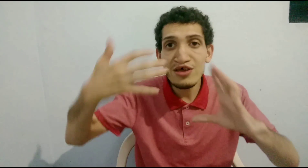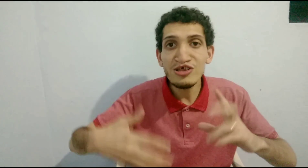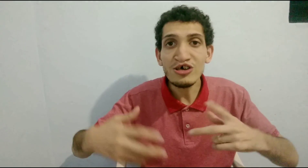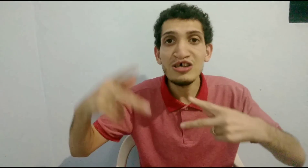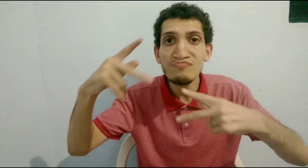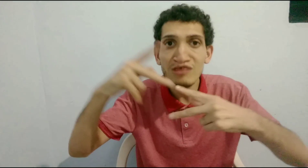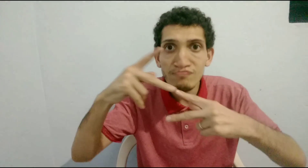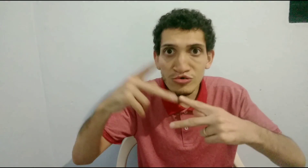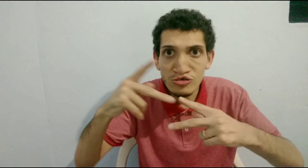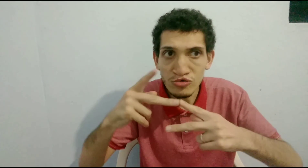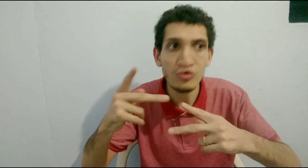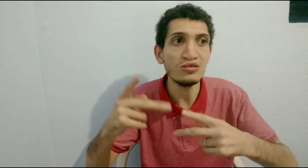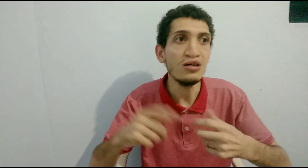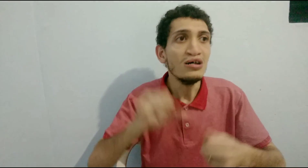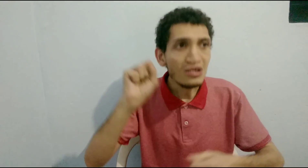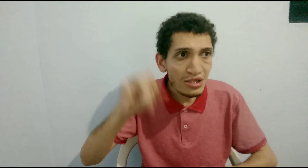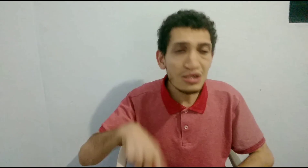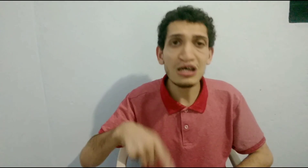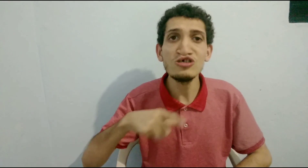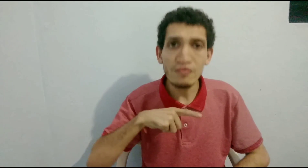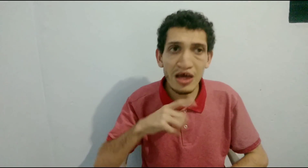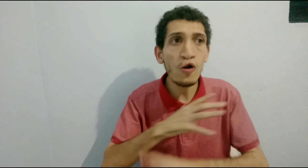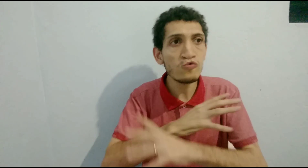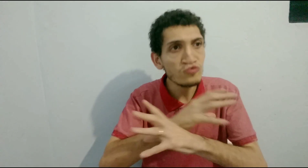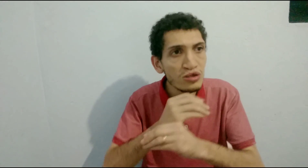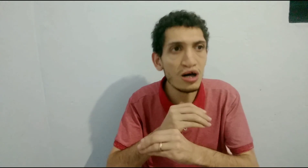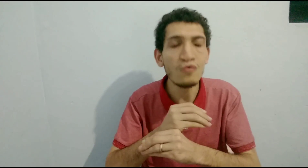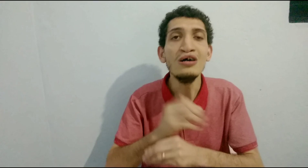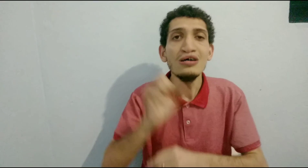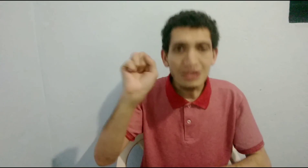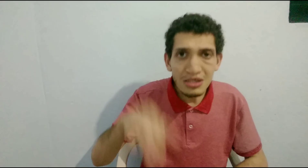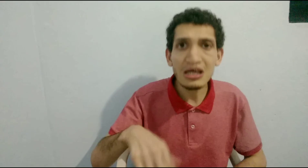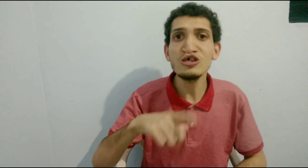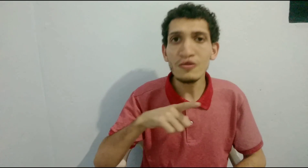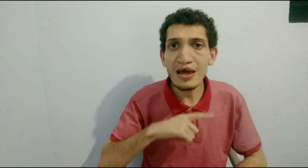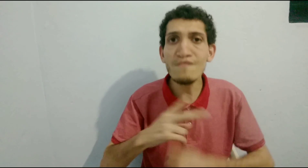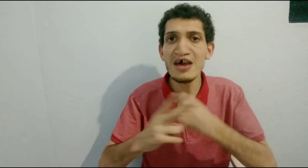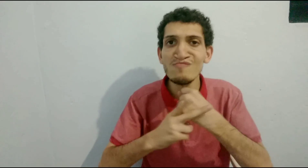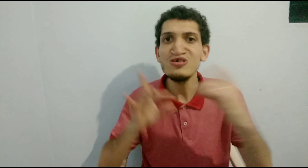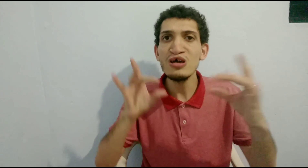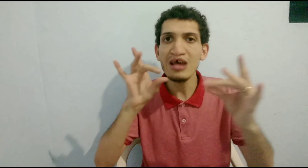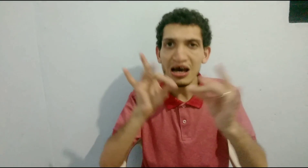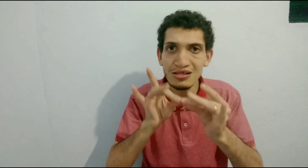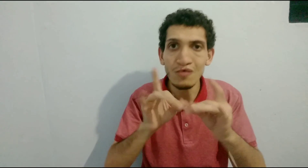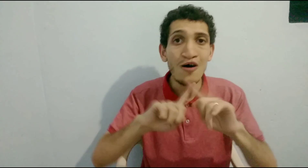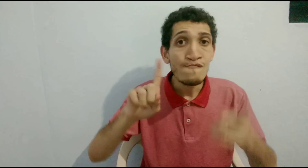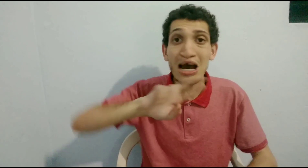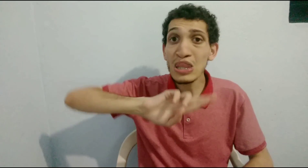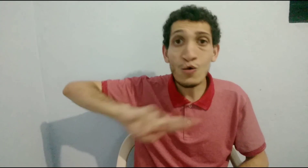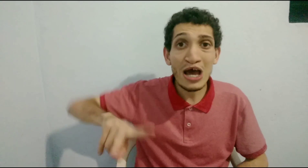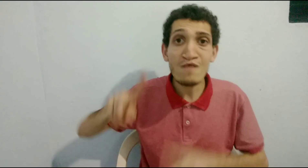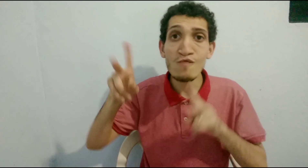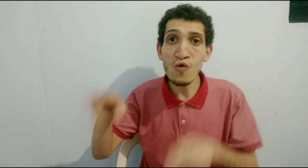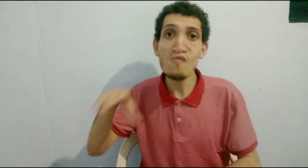caracteres e preposições. Sim, a gente tem conjunção. Sim, a gente tem nervos de ligação. Mas não é em modo